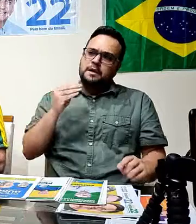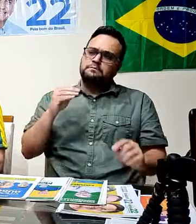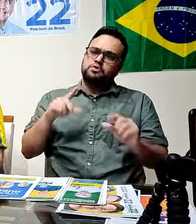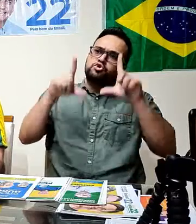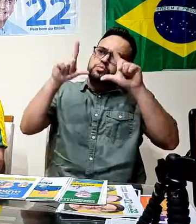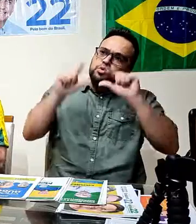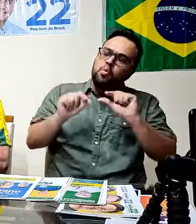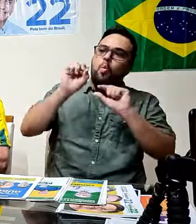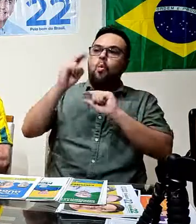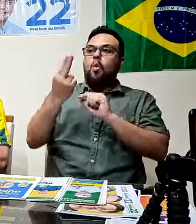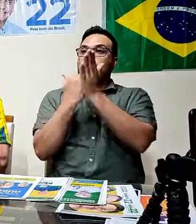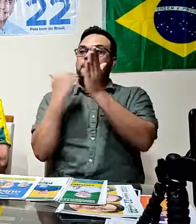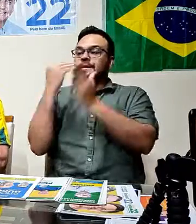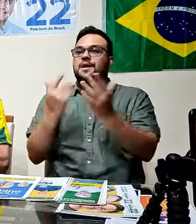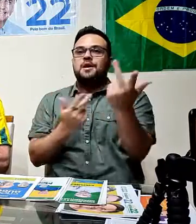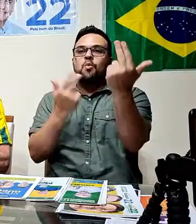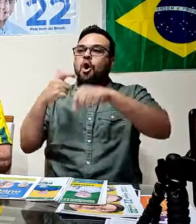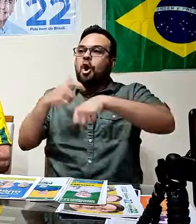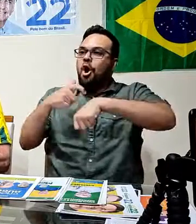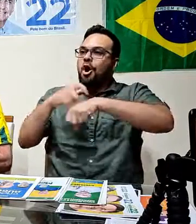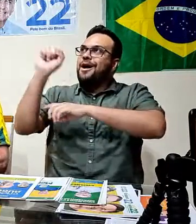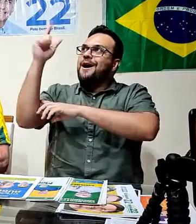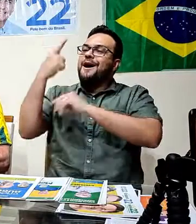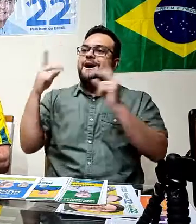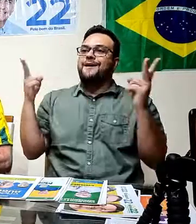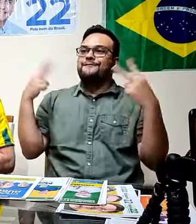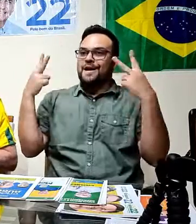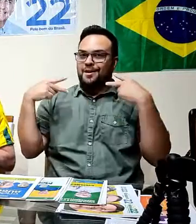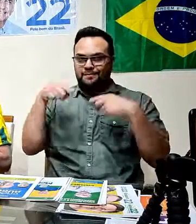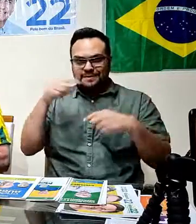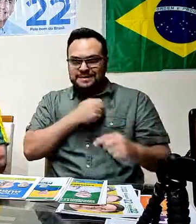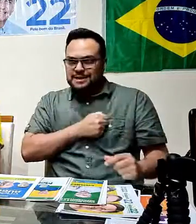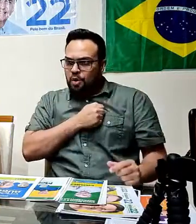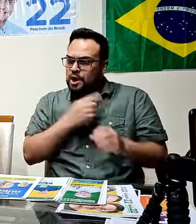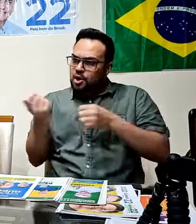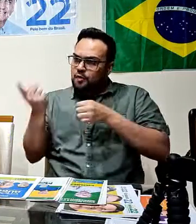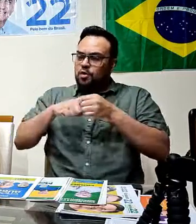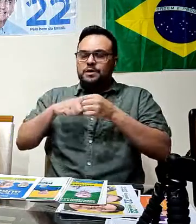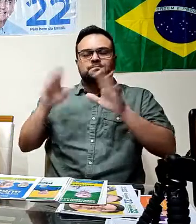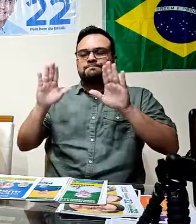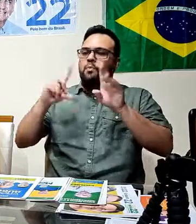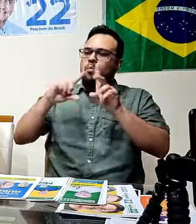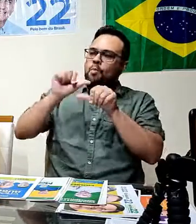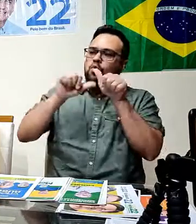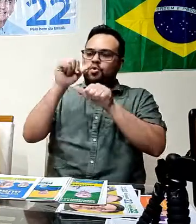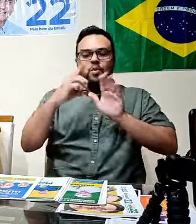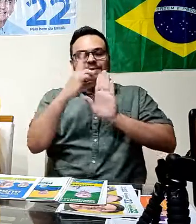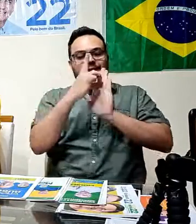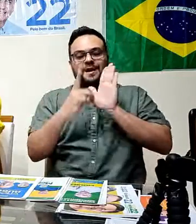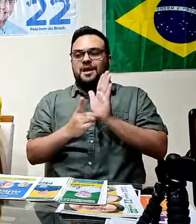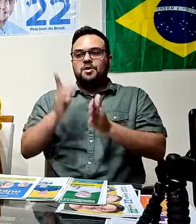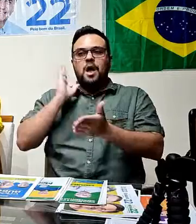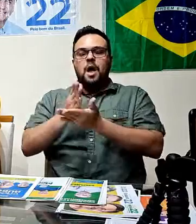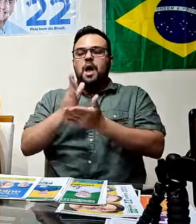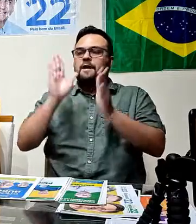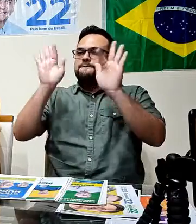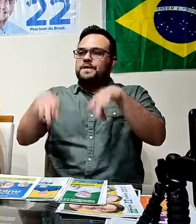diminuir, não. É igual o horário de verão. Alguém está com saudade de horário de verão? Não, né? Mudamos um decreto